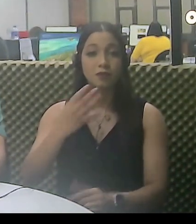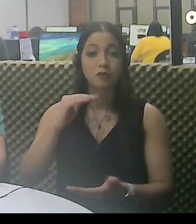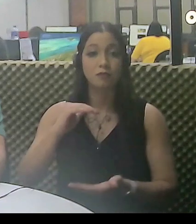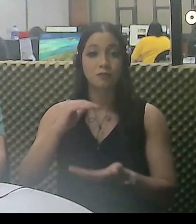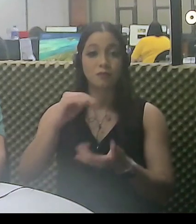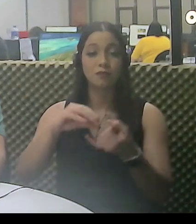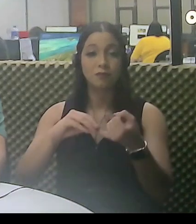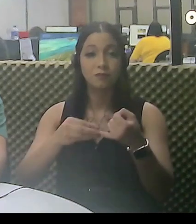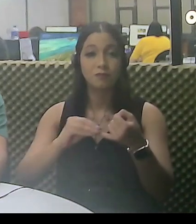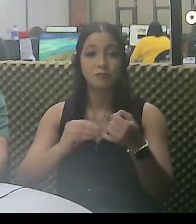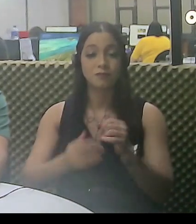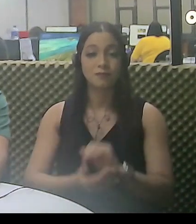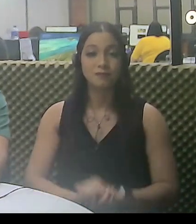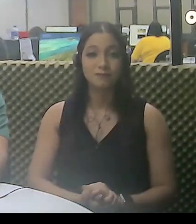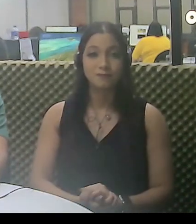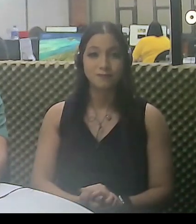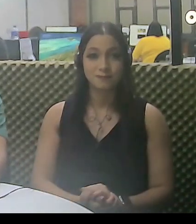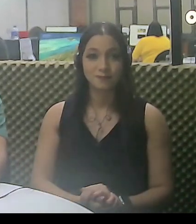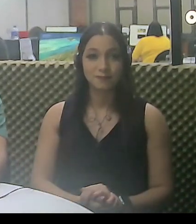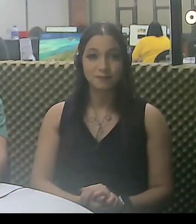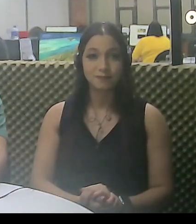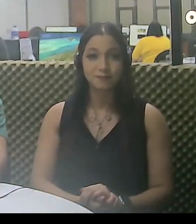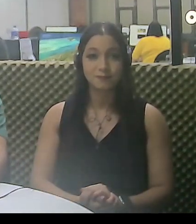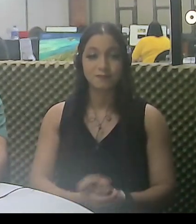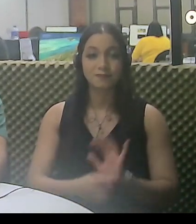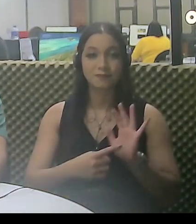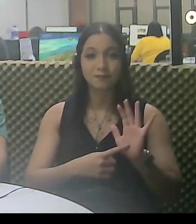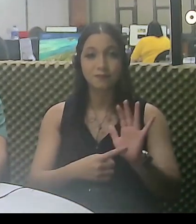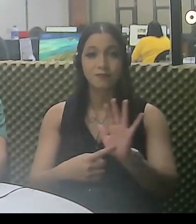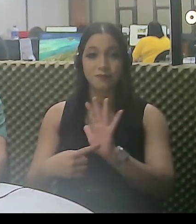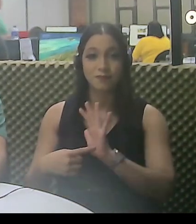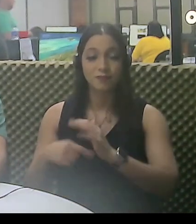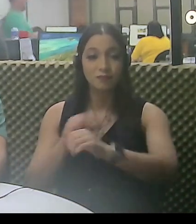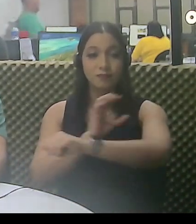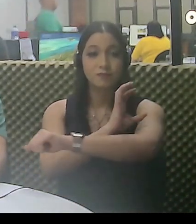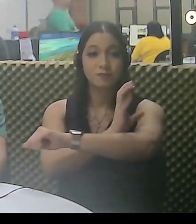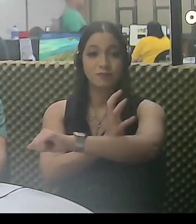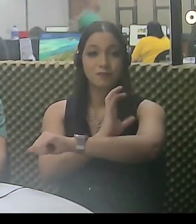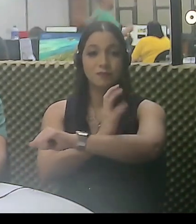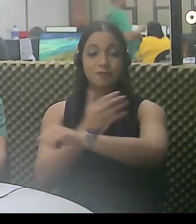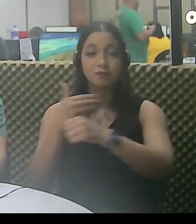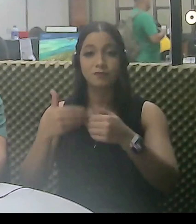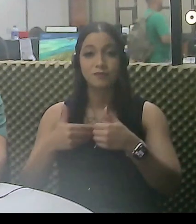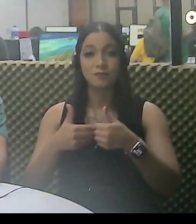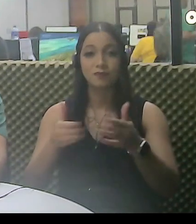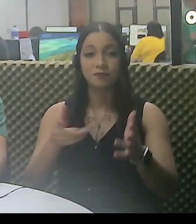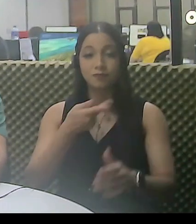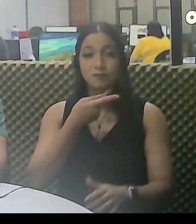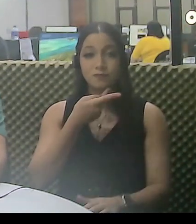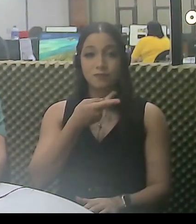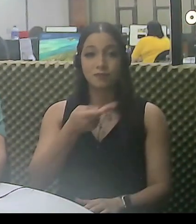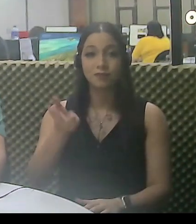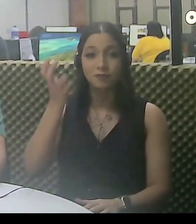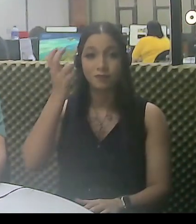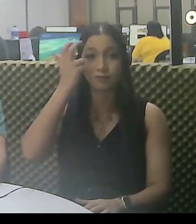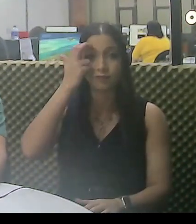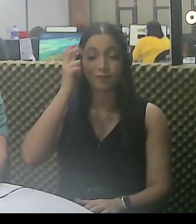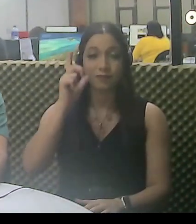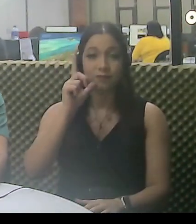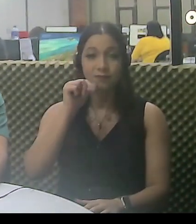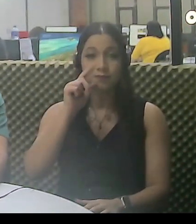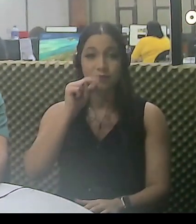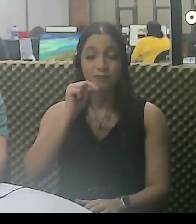carioca exposição sobre o cerrado está com visitação aberta no espaço cultural do demae